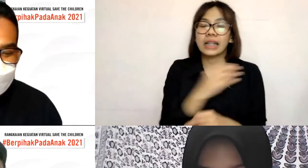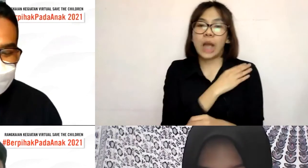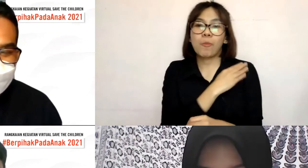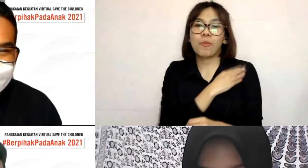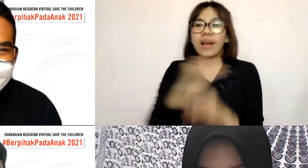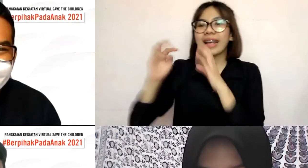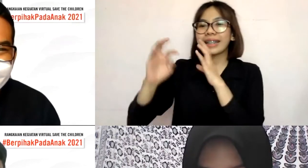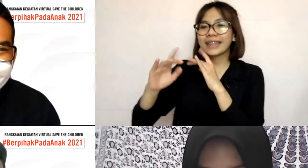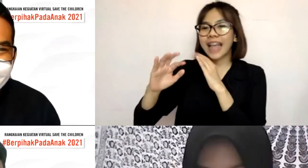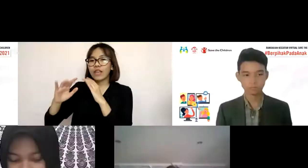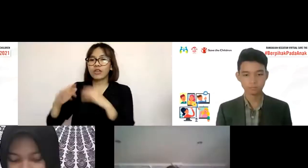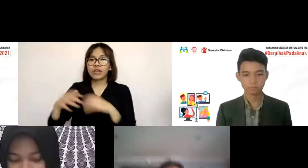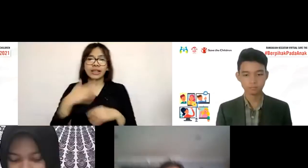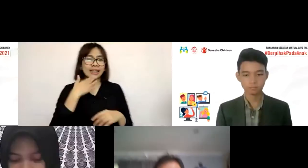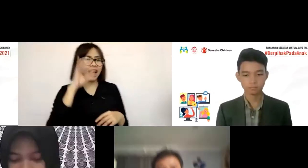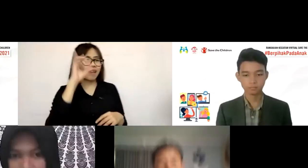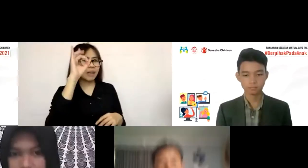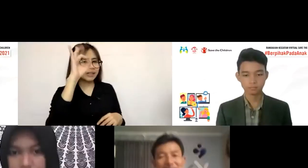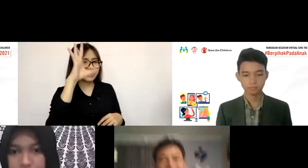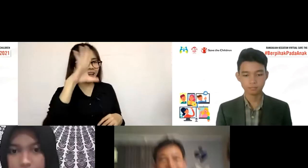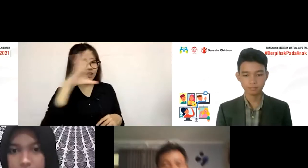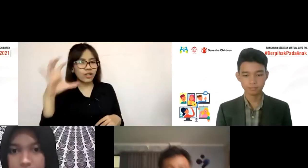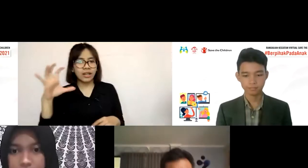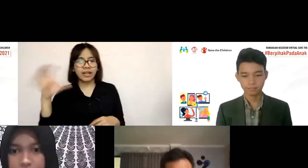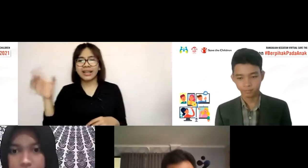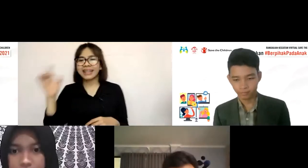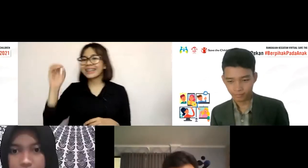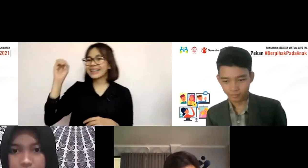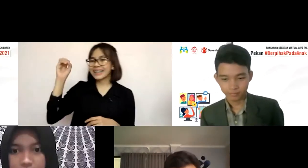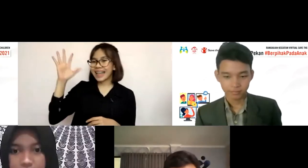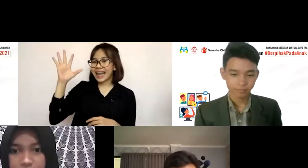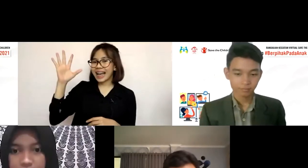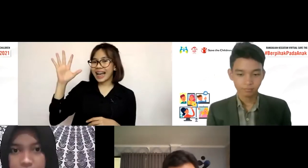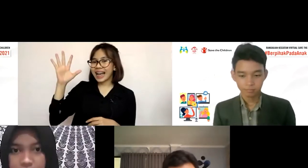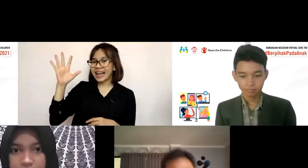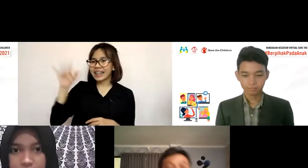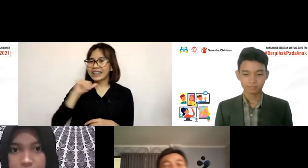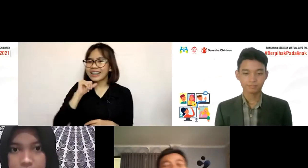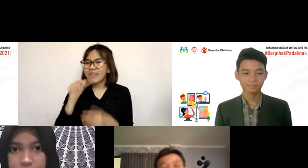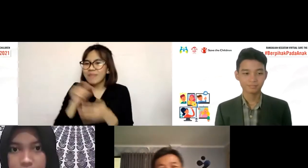sore, Pak Himam. Selamat siang, Andre. Kang Andre, sah?